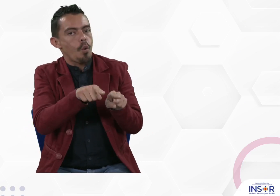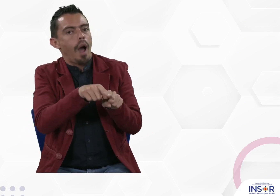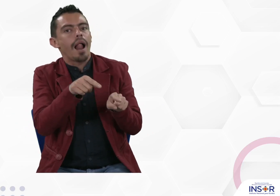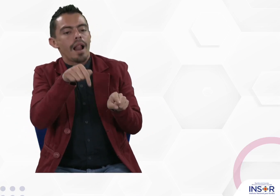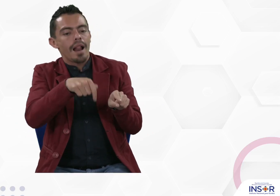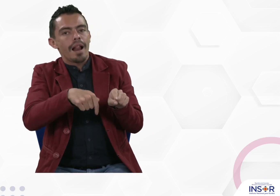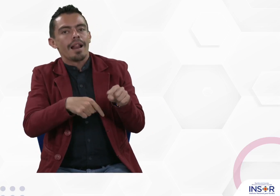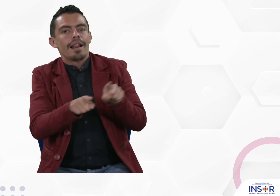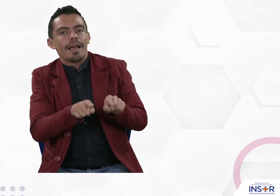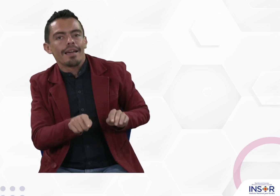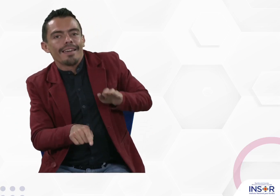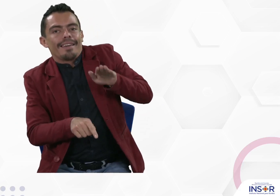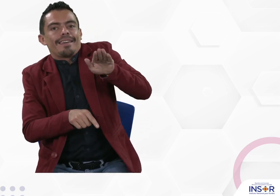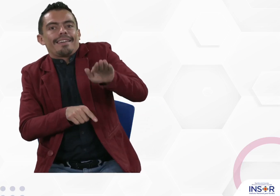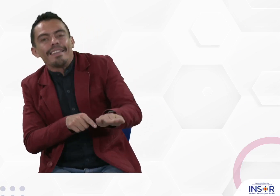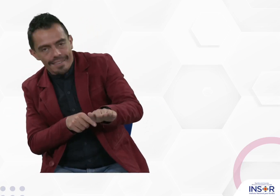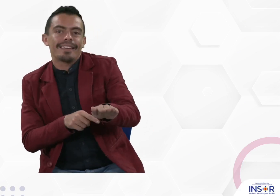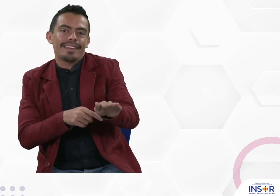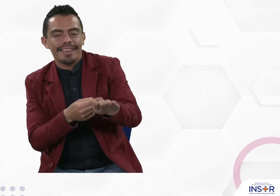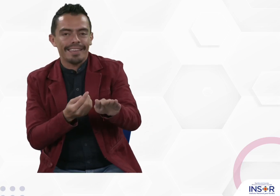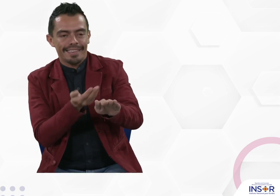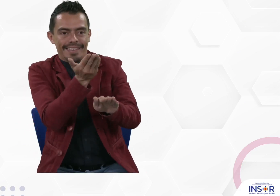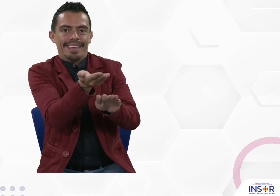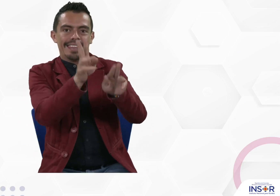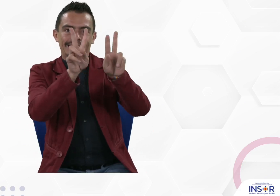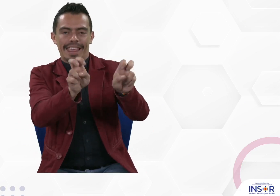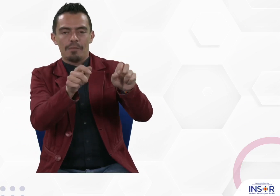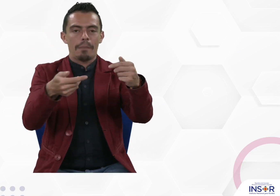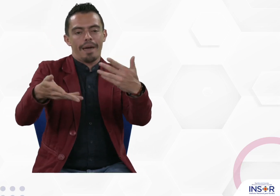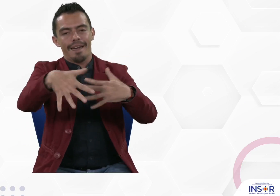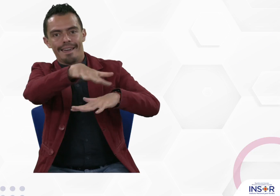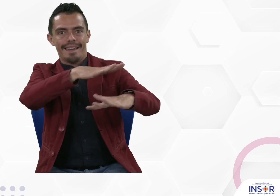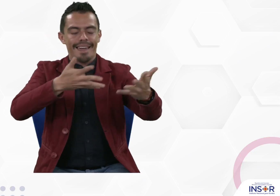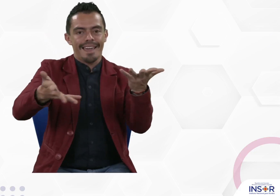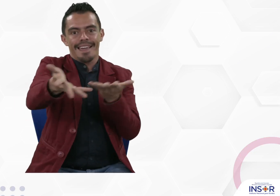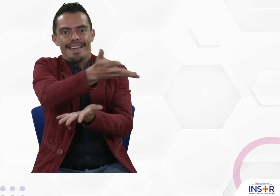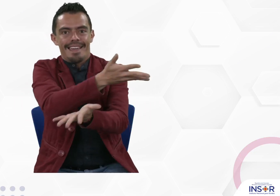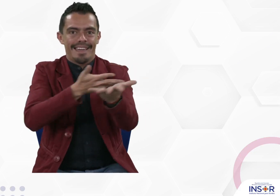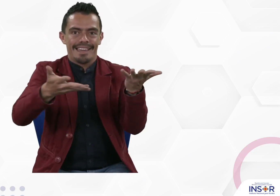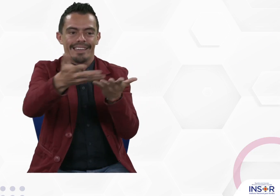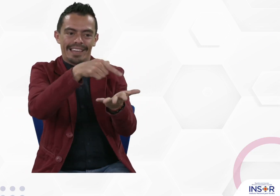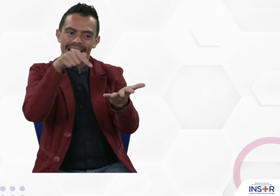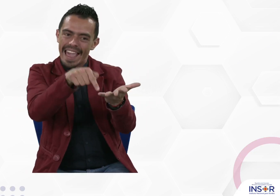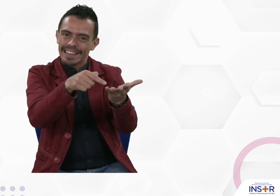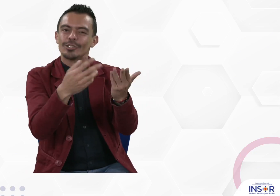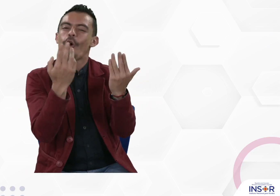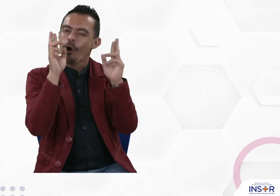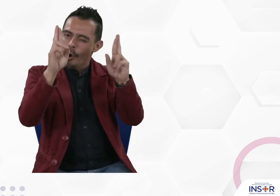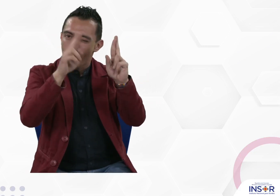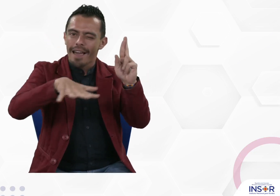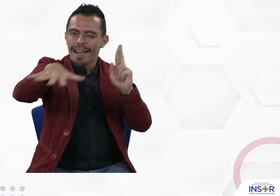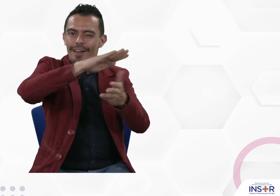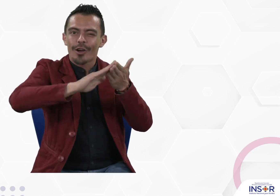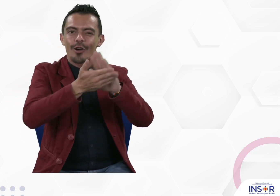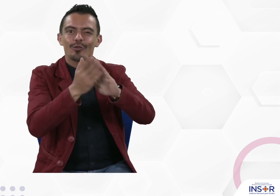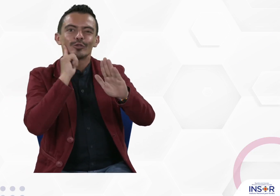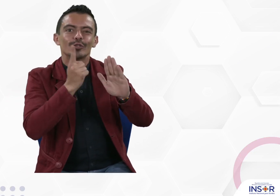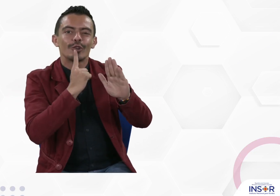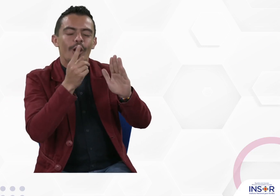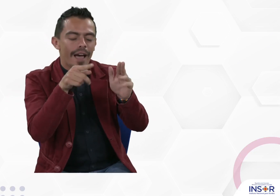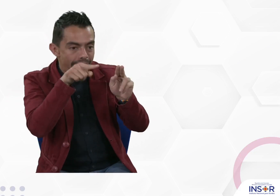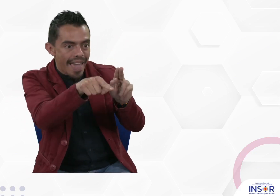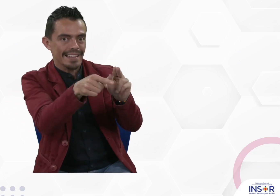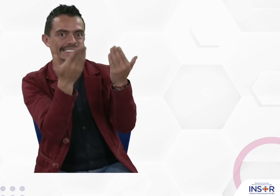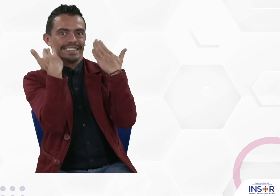muy importantes y esperamos este sea el primer paso para que se ponga sobre la mesa estas pues, apuestas investigativas para que